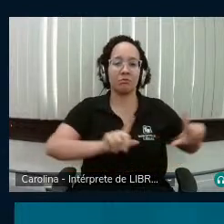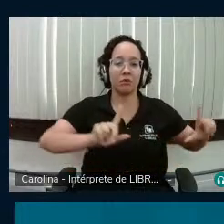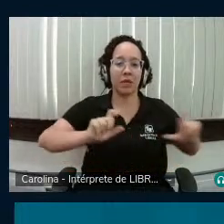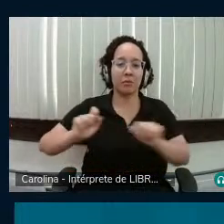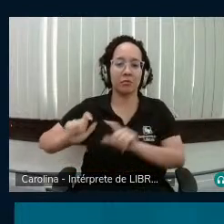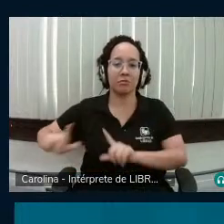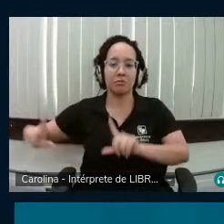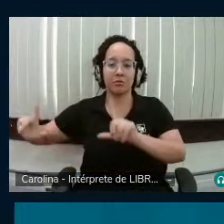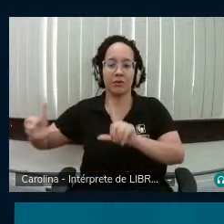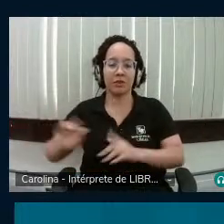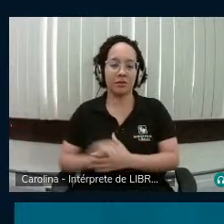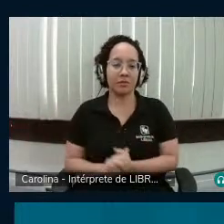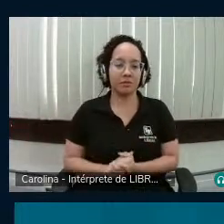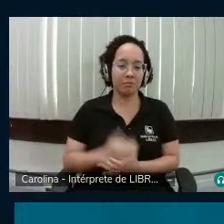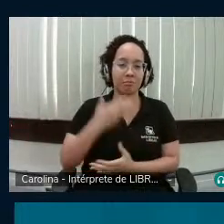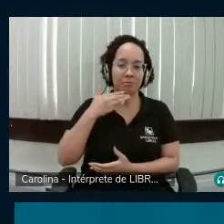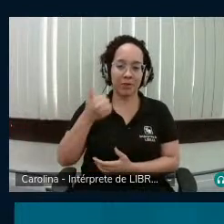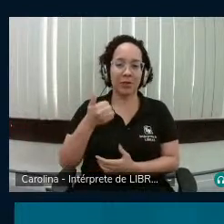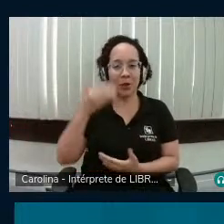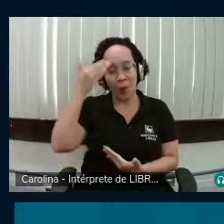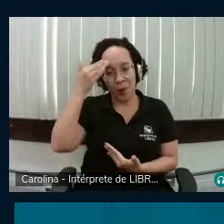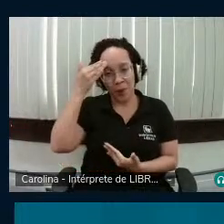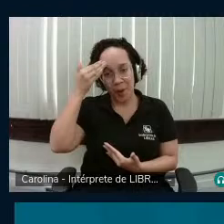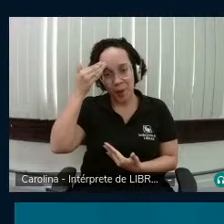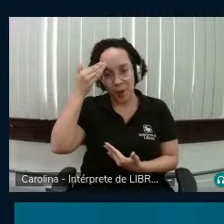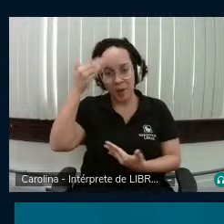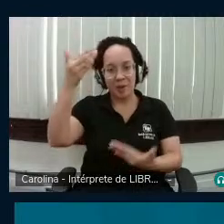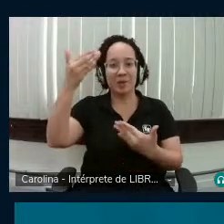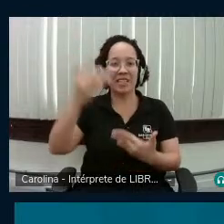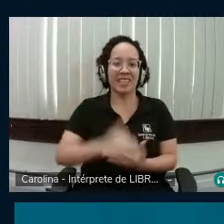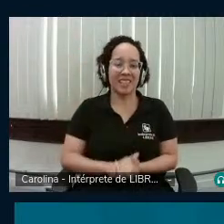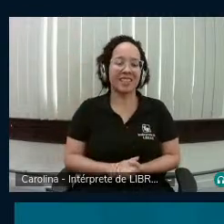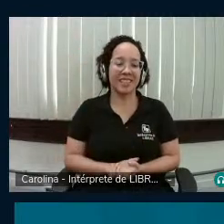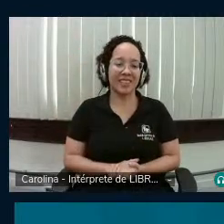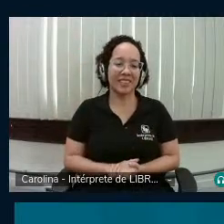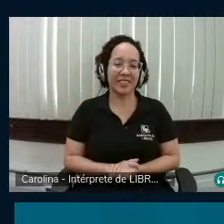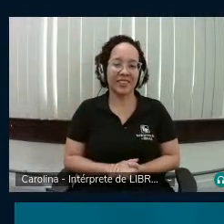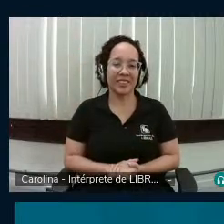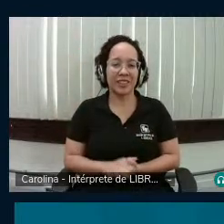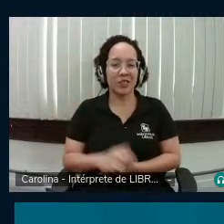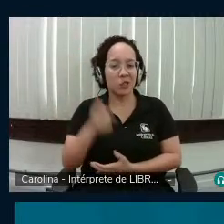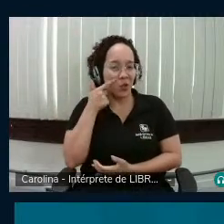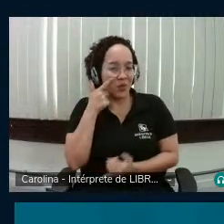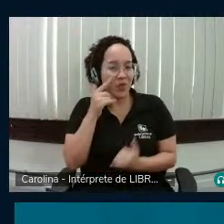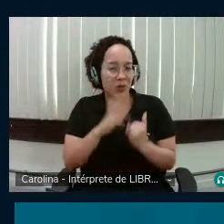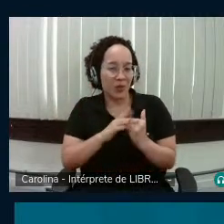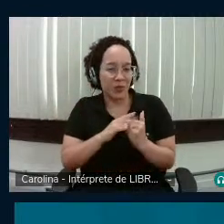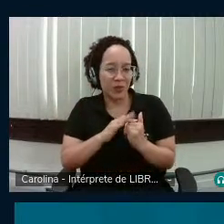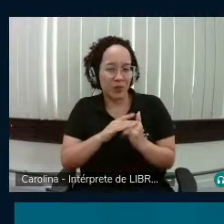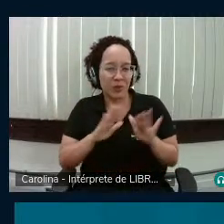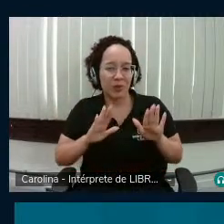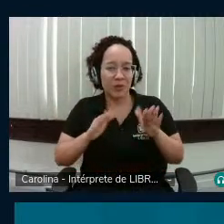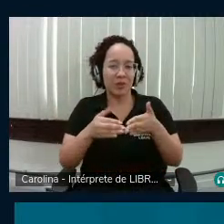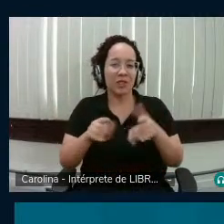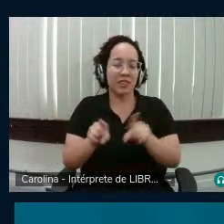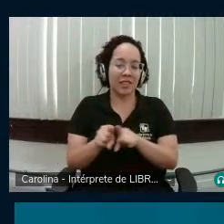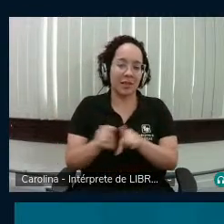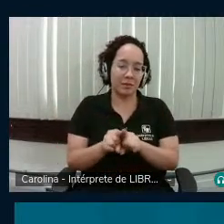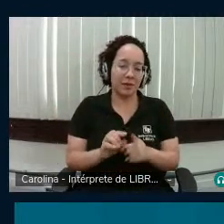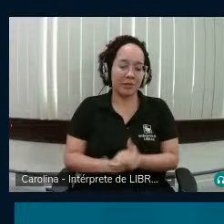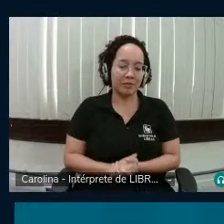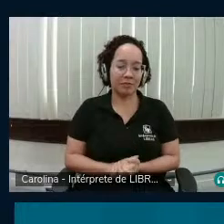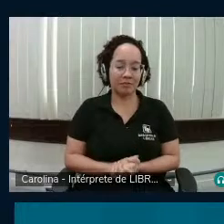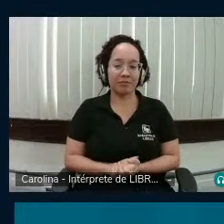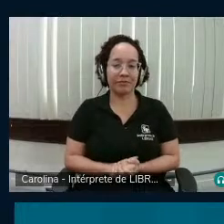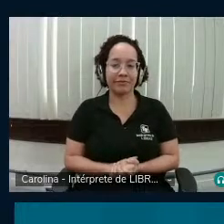né? Melhorou sim, obrigada, pessoal, estou acompanhando vocês aí, tá? Eu vou repetir muito rapidamente, assim, eu dei